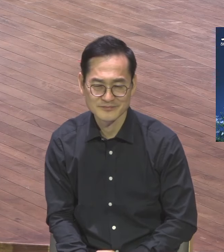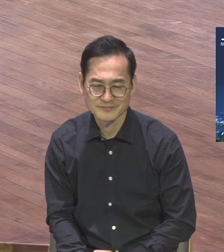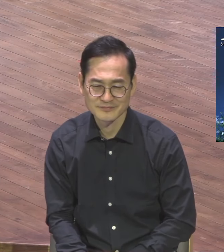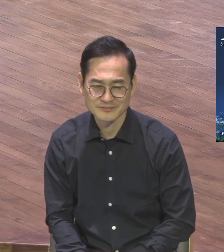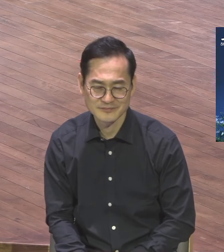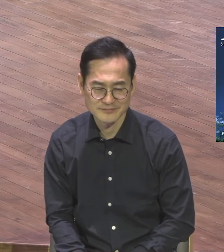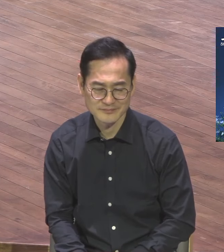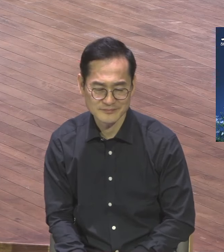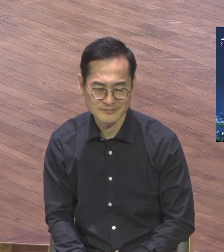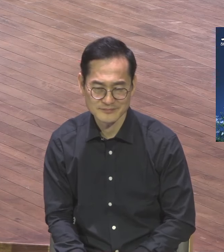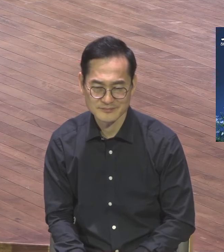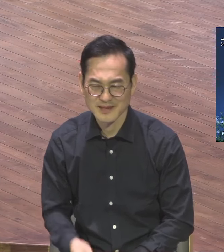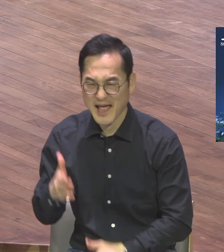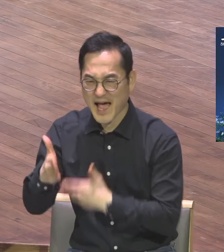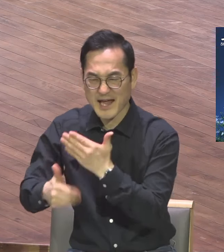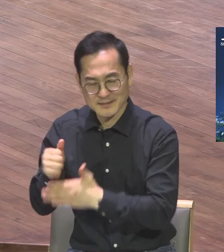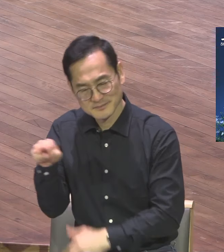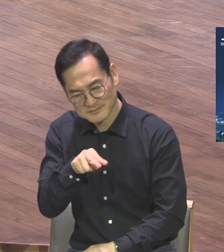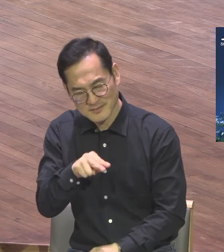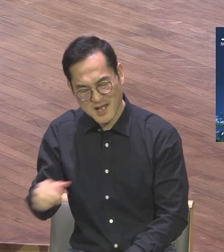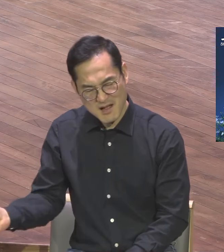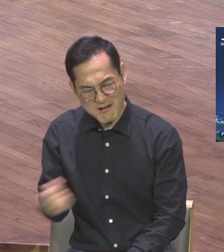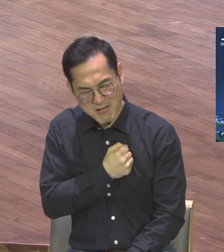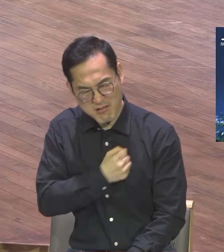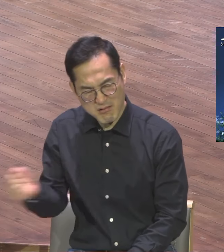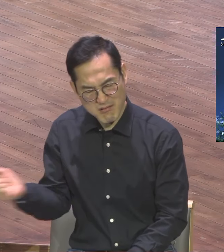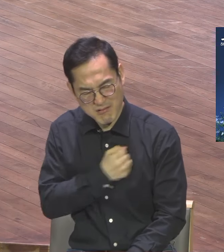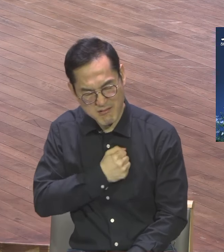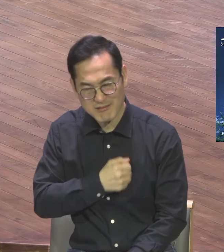하나님 말씀 불순종하는 아주 악하고 게으른 종입니다.